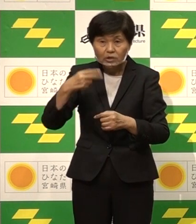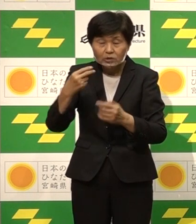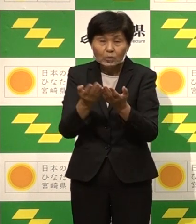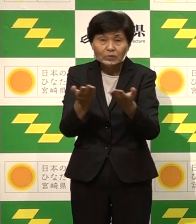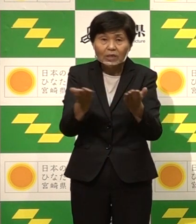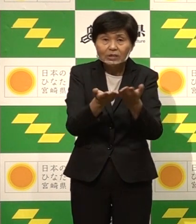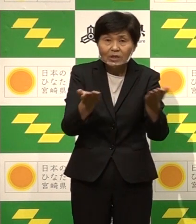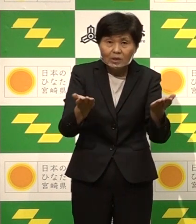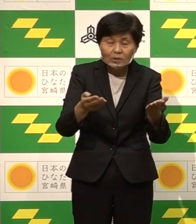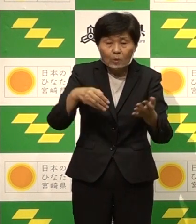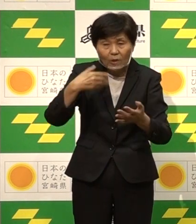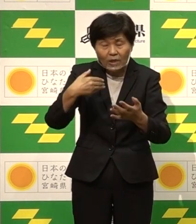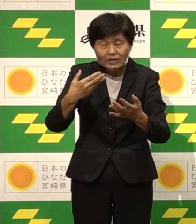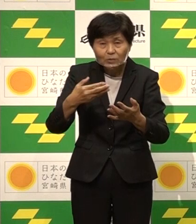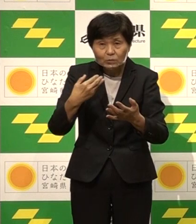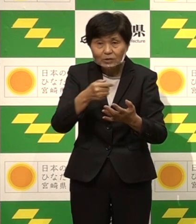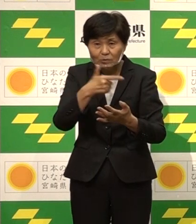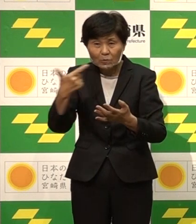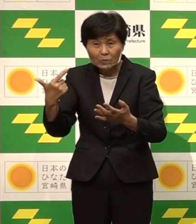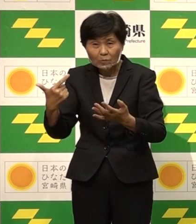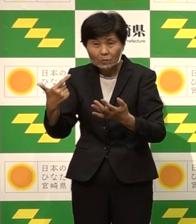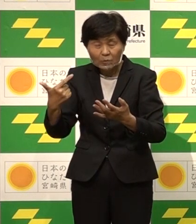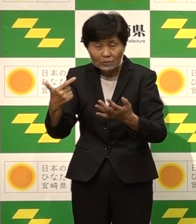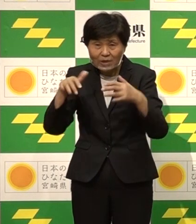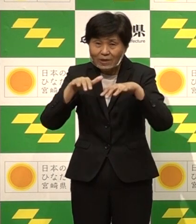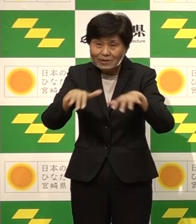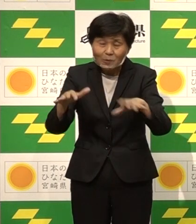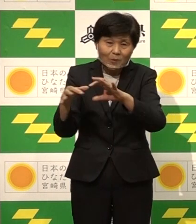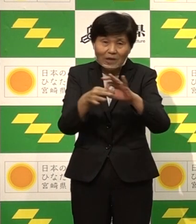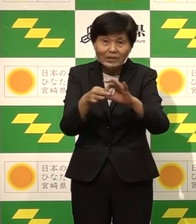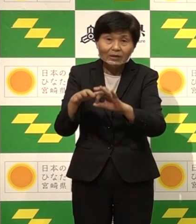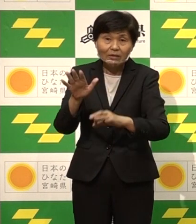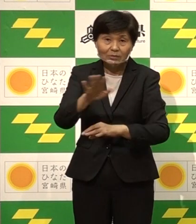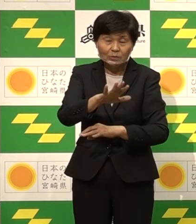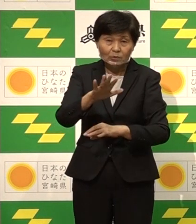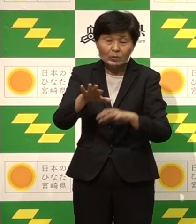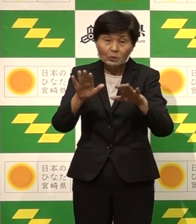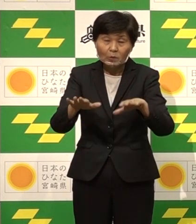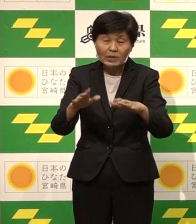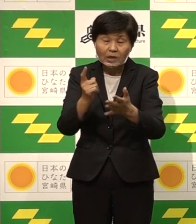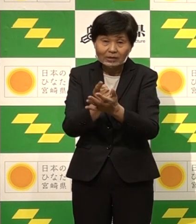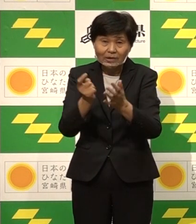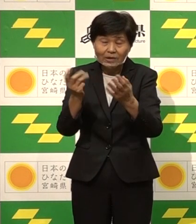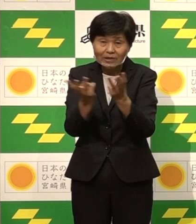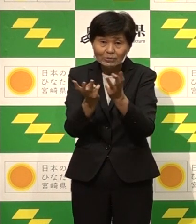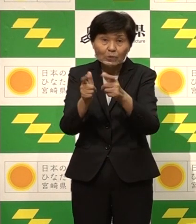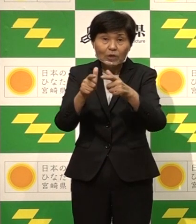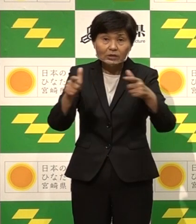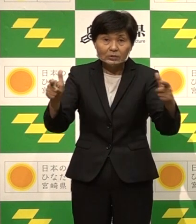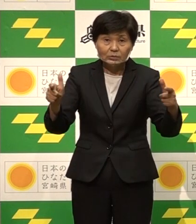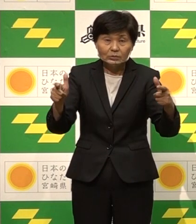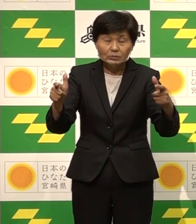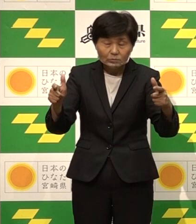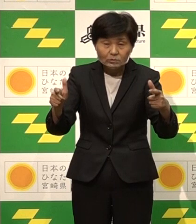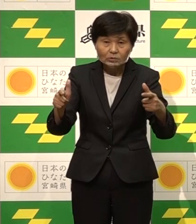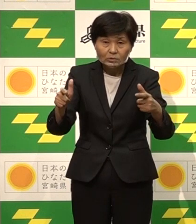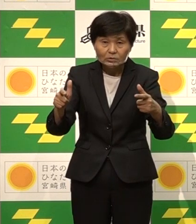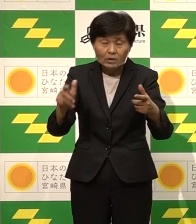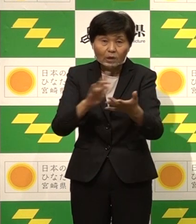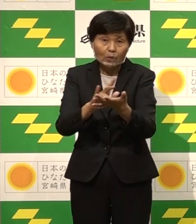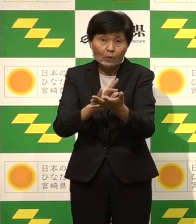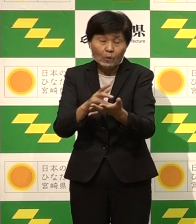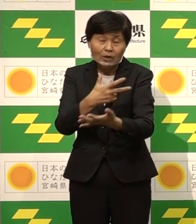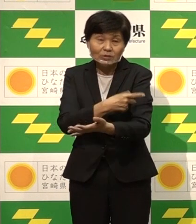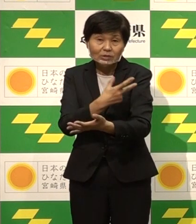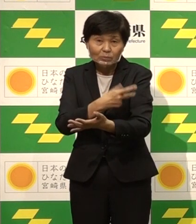響してるんじゃないかと思うんです。で、ここまで増えてる状況で、ワクチンって言ってもなかなかすぐ即効性があるわけ